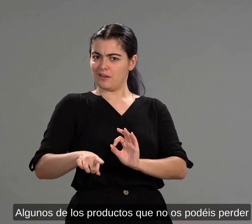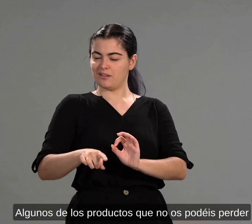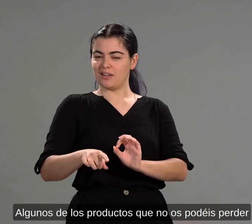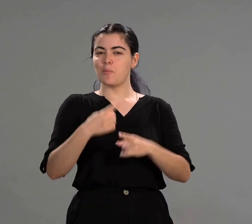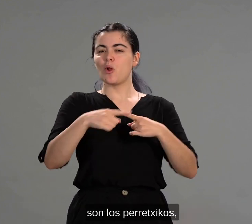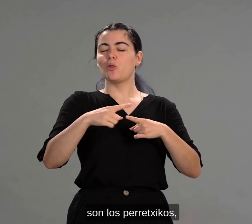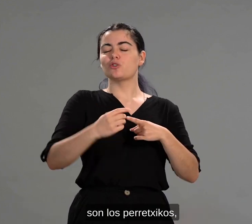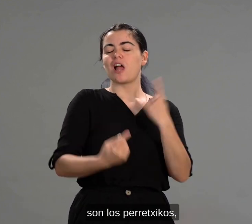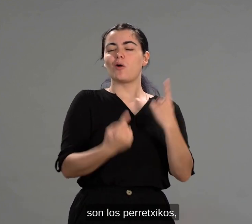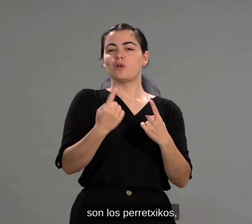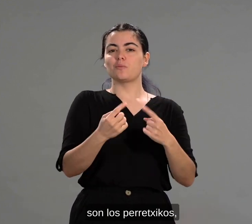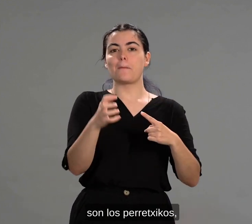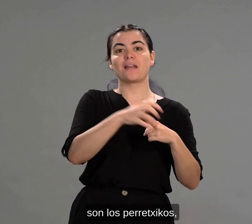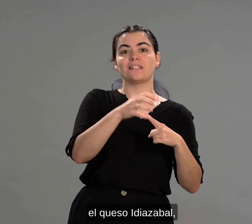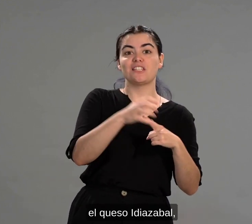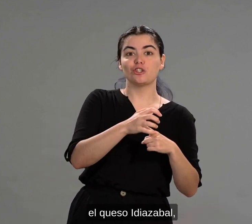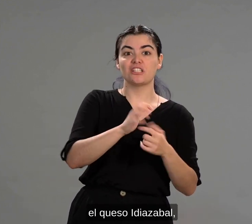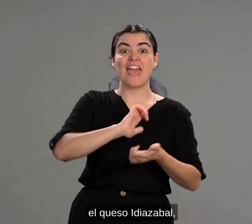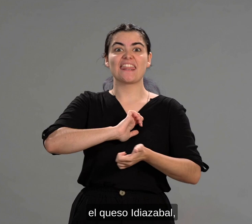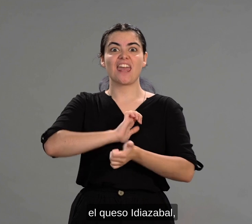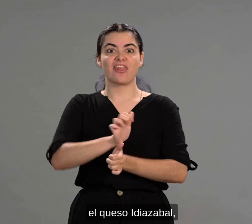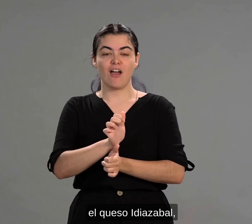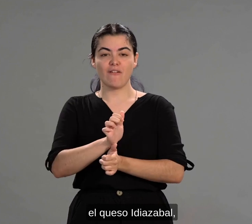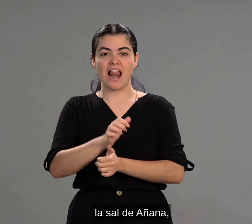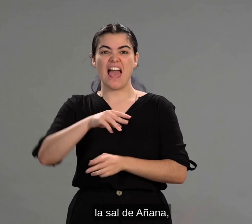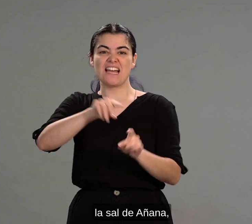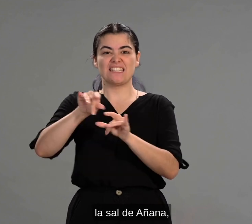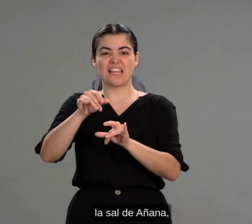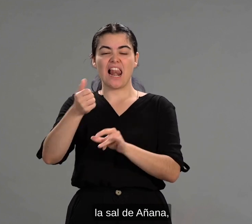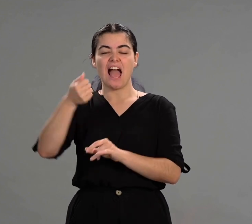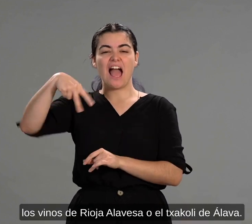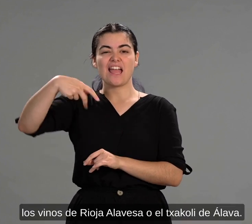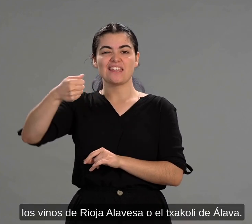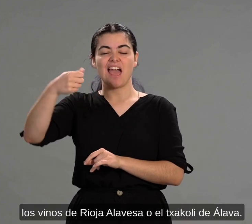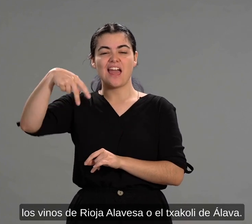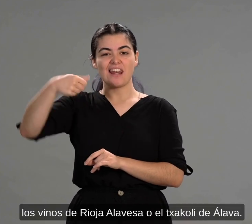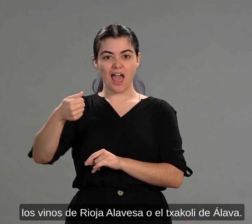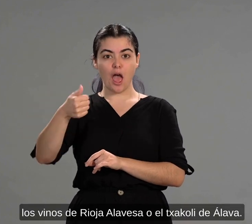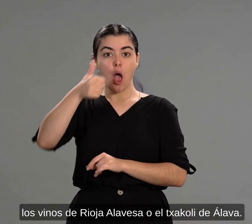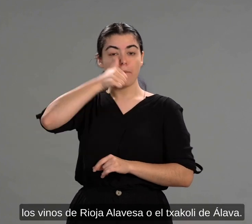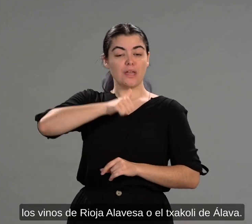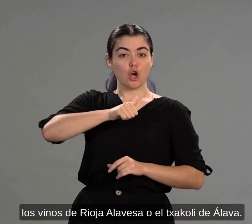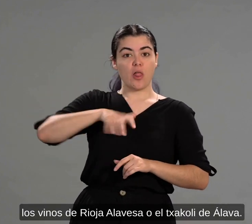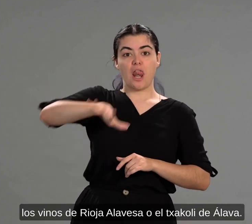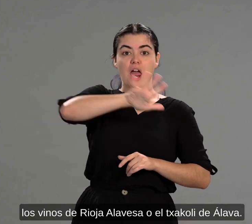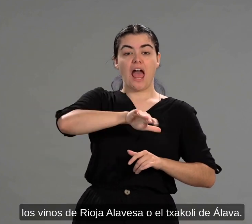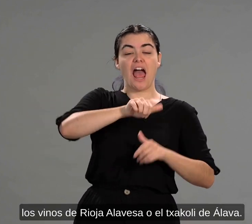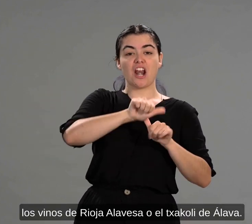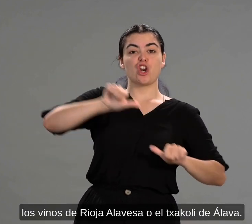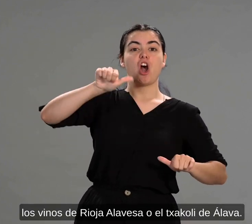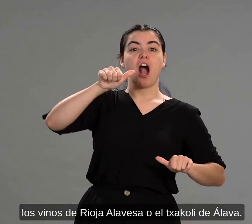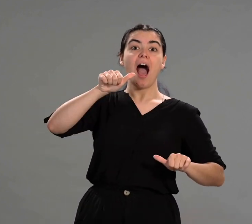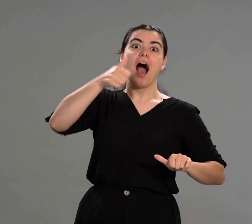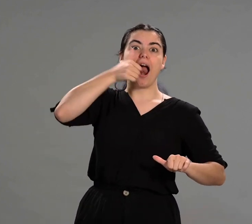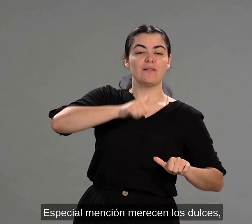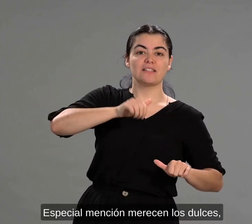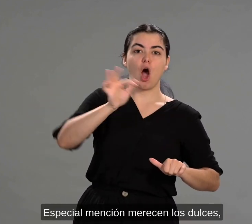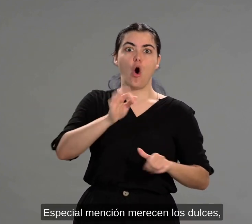son los perrechicos, el queso y de azábal, la sal de añana, los vinos de río Jalavesa o el chacolí de Álava. Especial